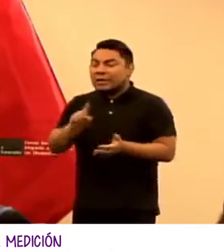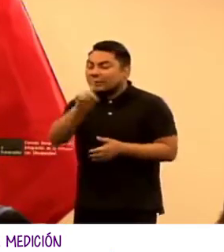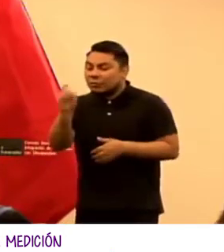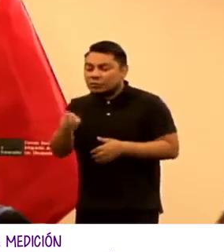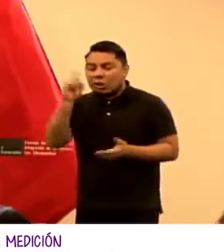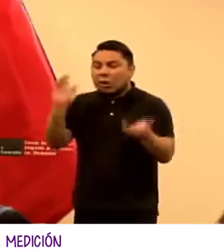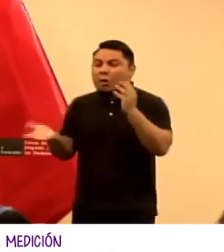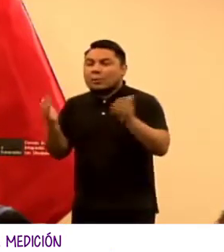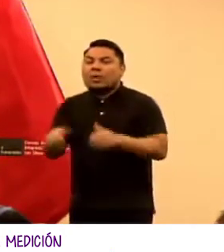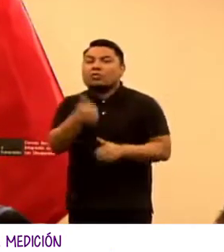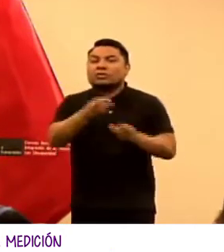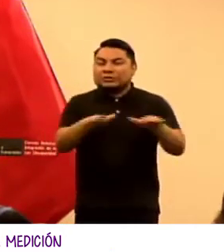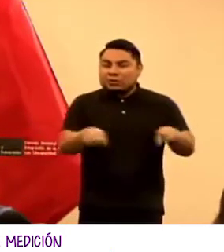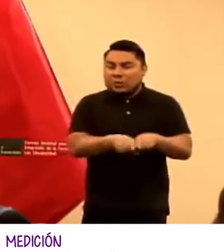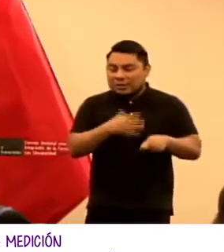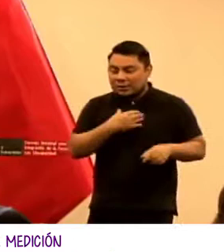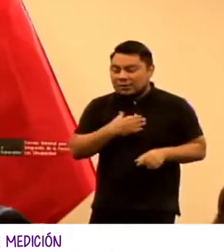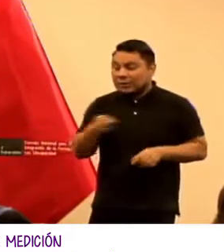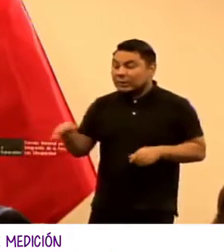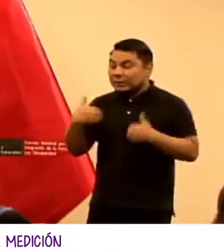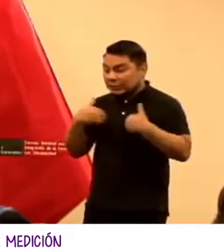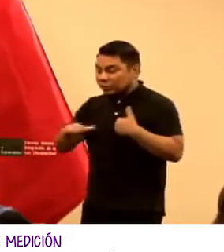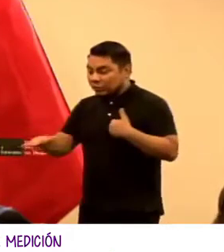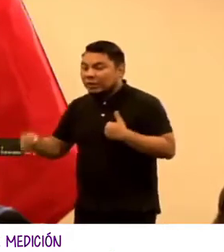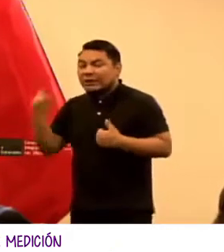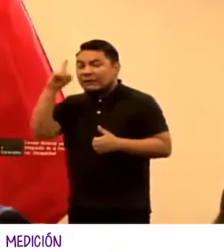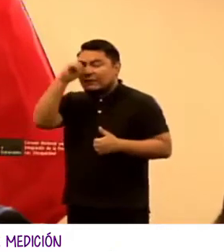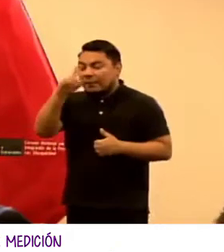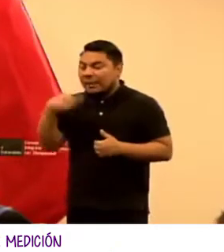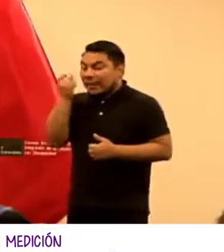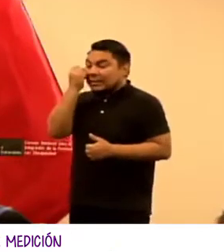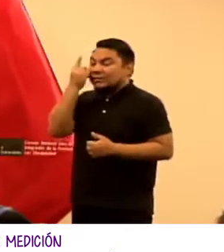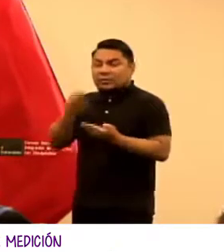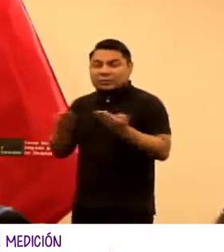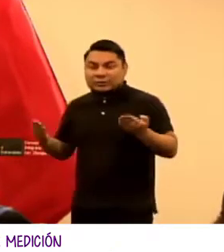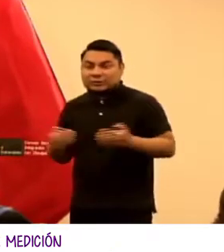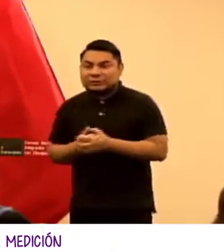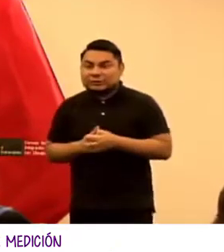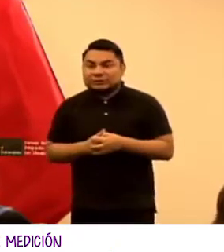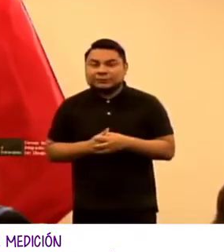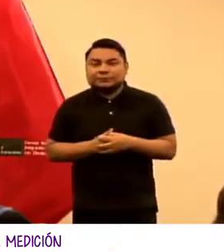si en comparación con los demás niños tiene el niño o la niña en el hogar dificultad para entender cosas.